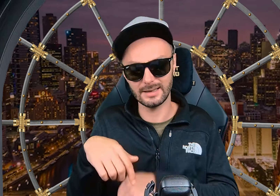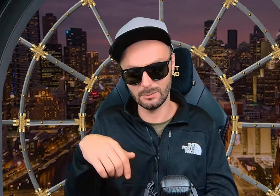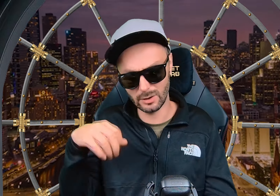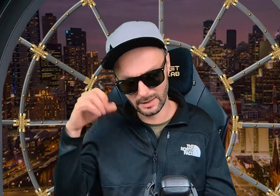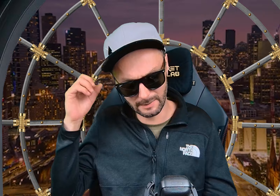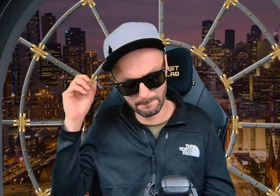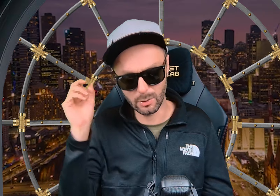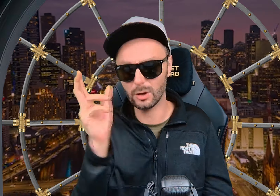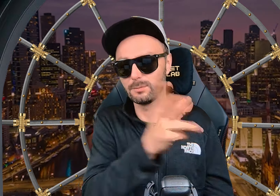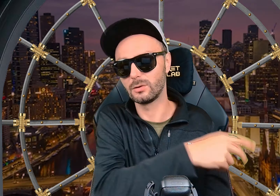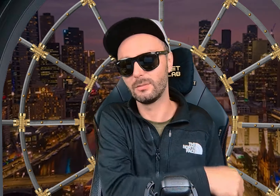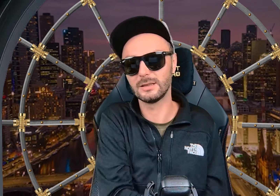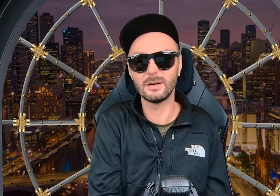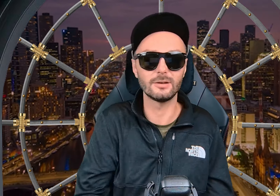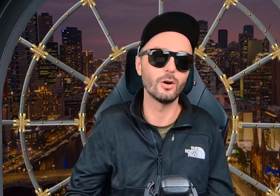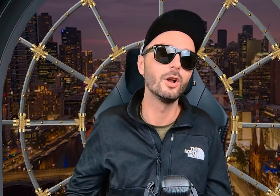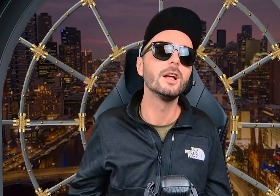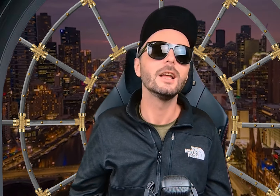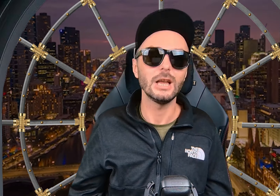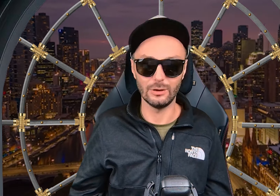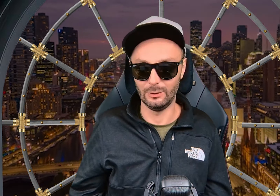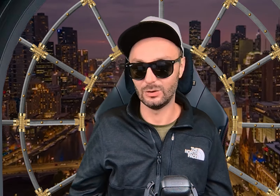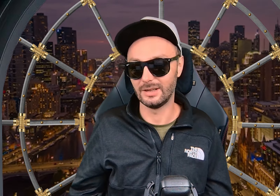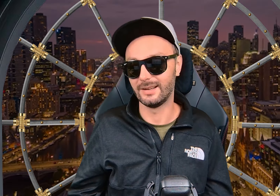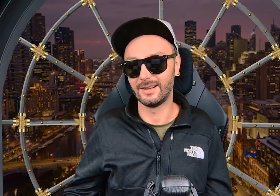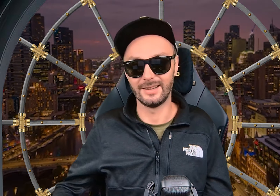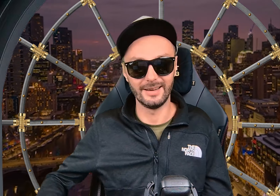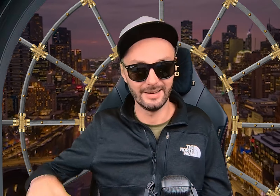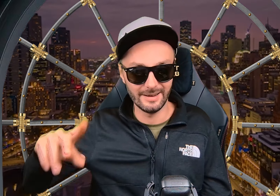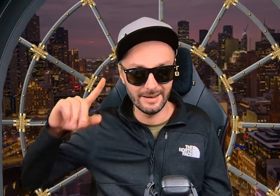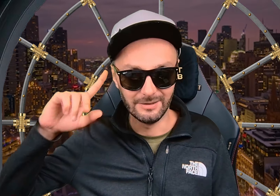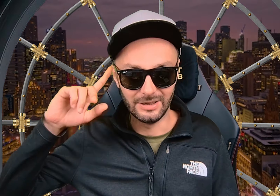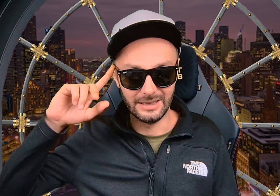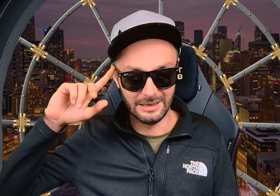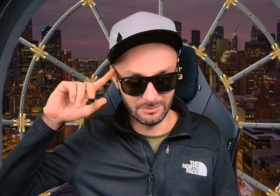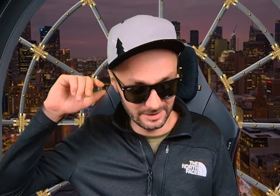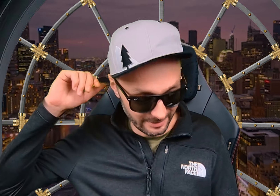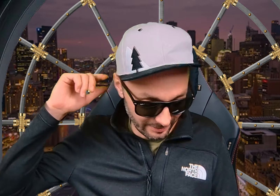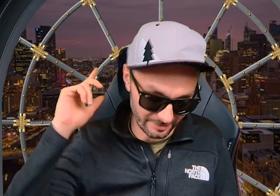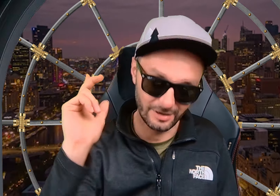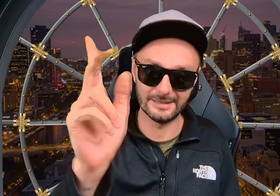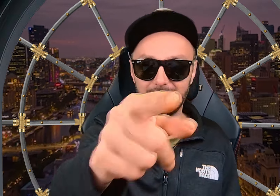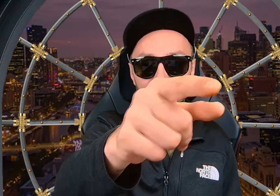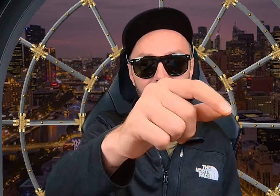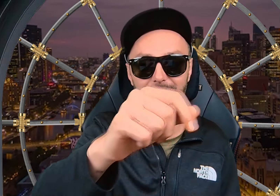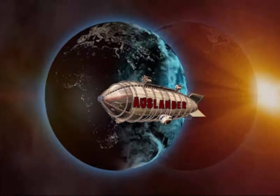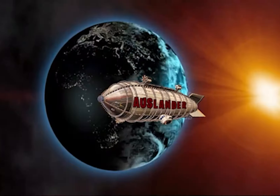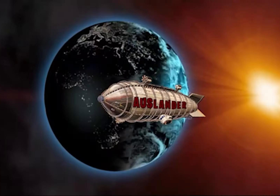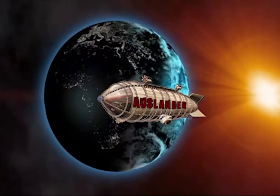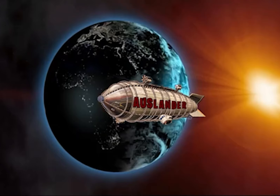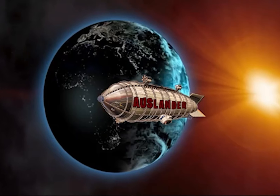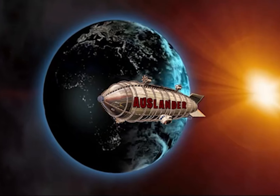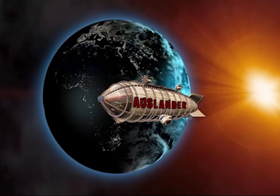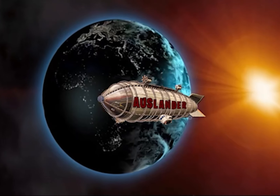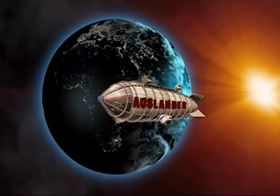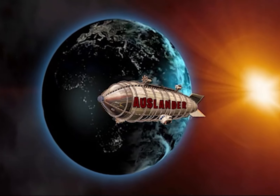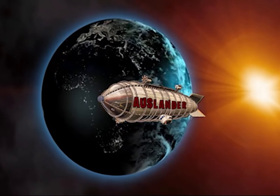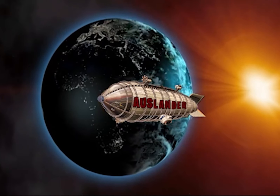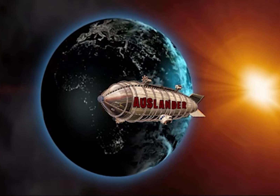dragi moj, potpuno besplatno i u vidući gledanja I vidim vas To